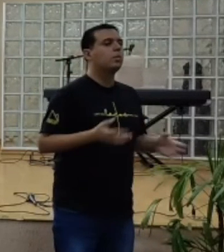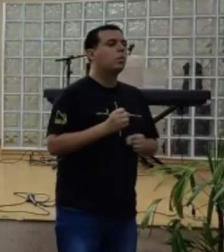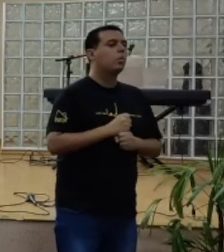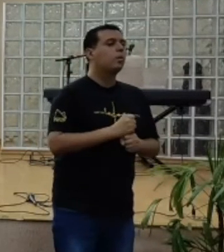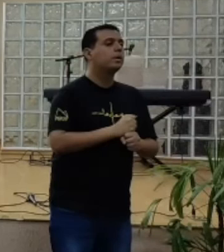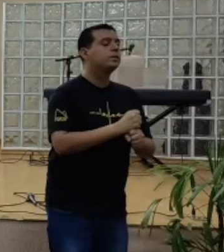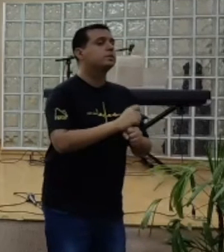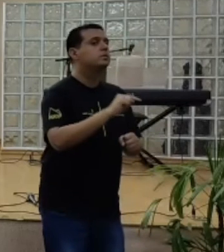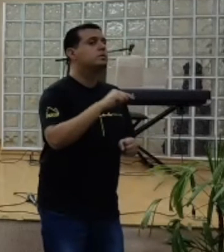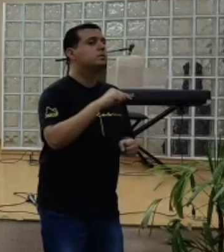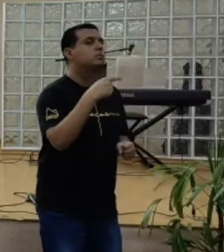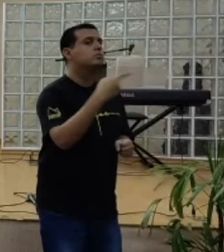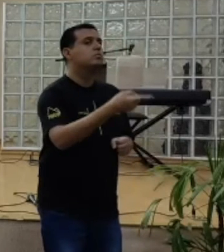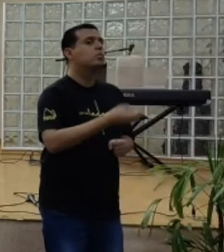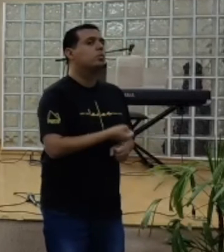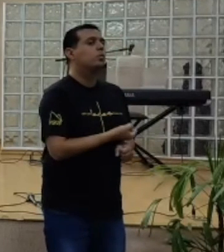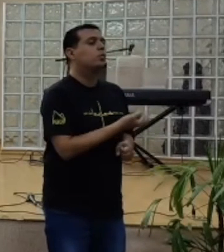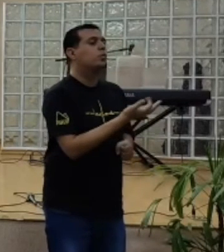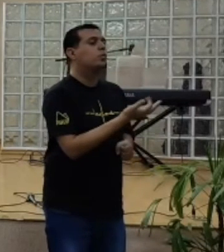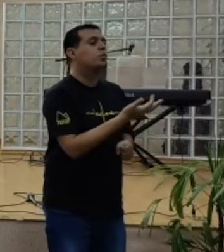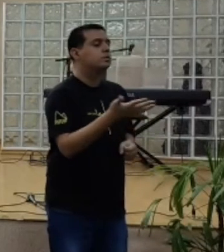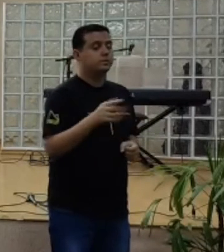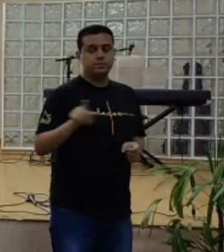depois que Ismael nasceu?